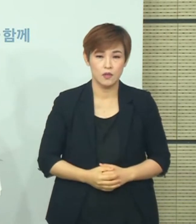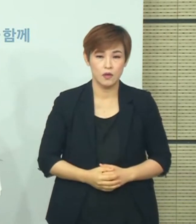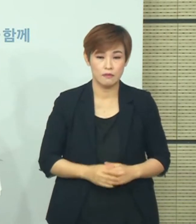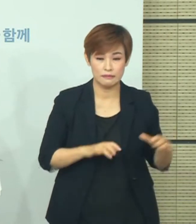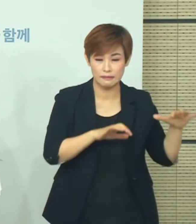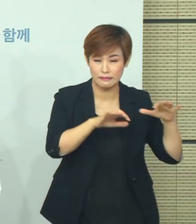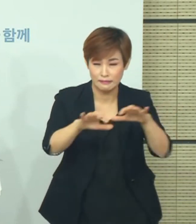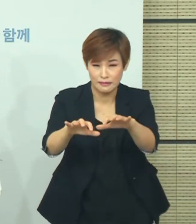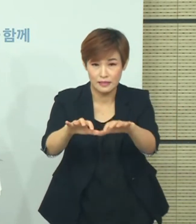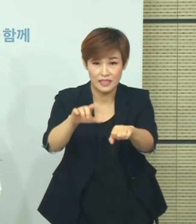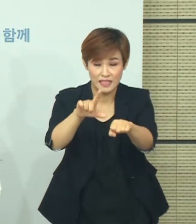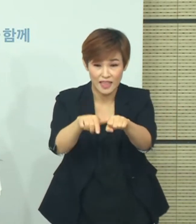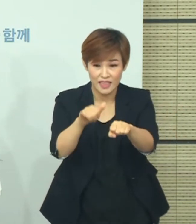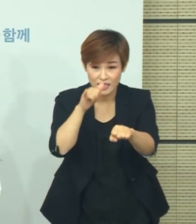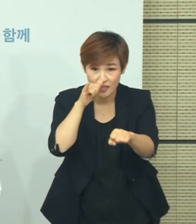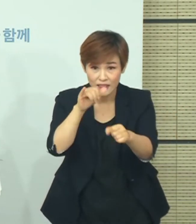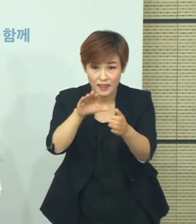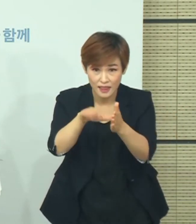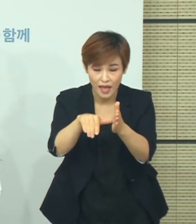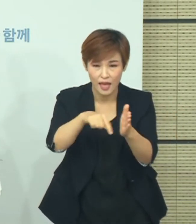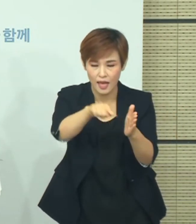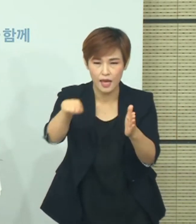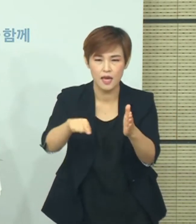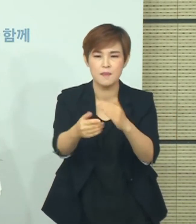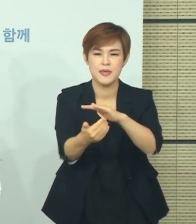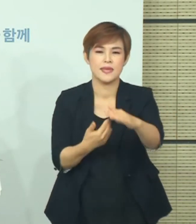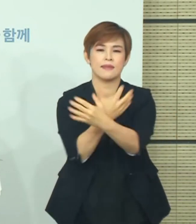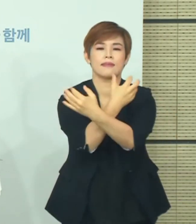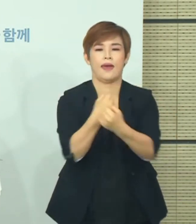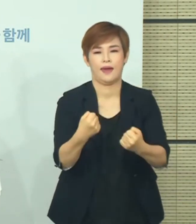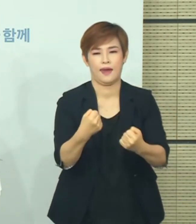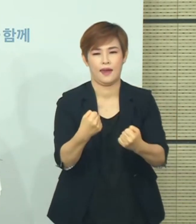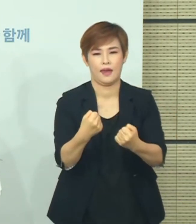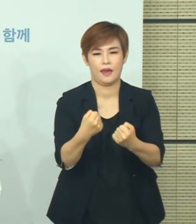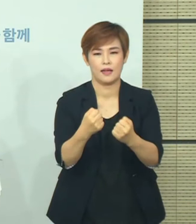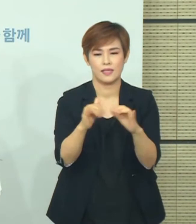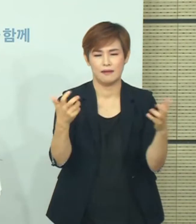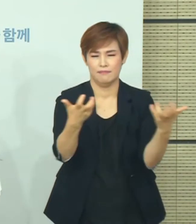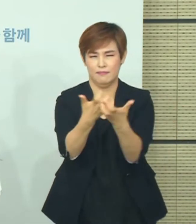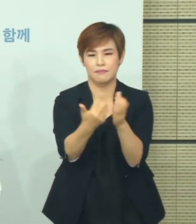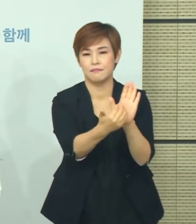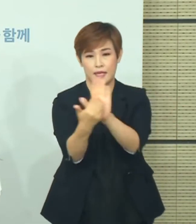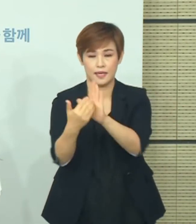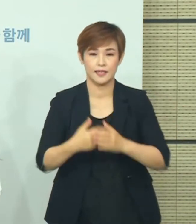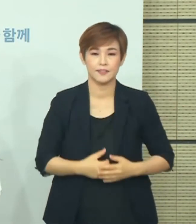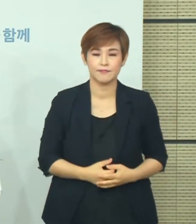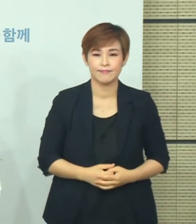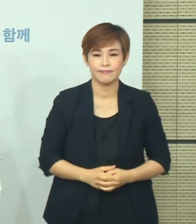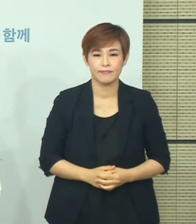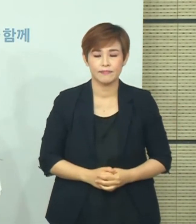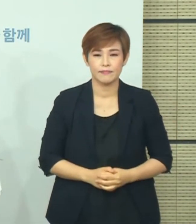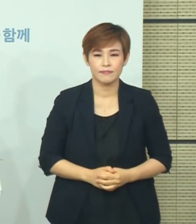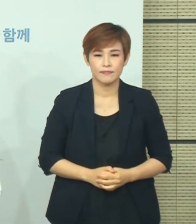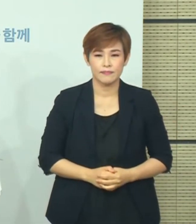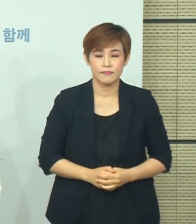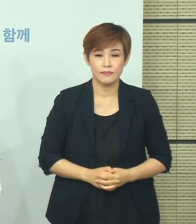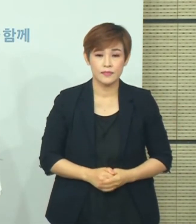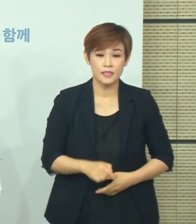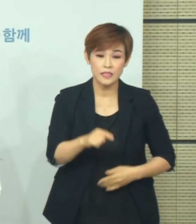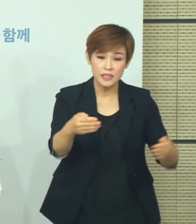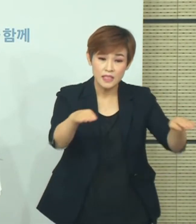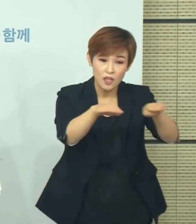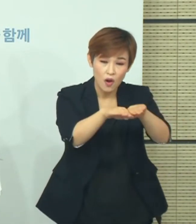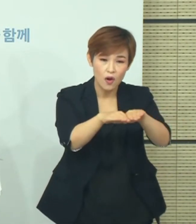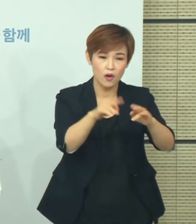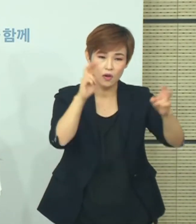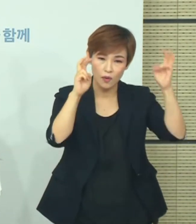이용객이 집중되는 시간대에는 사전 예약제를 실시하는 내용입니다. 이번 조치가 해당 시설